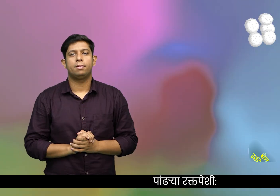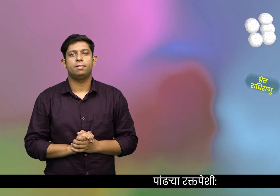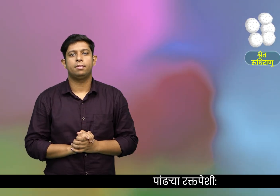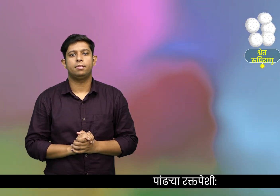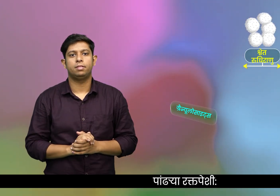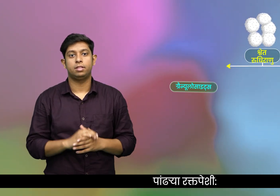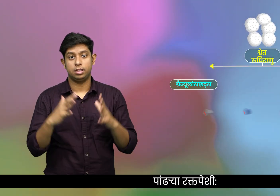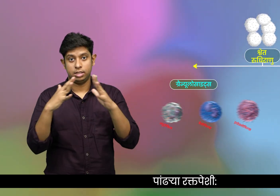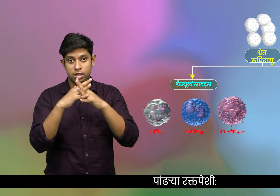पांढऱ्या रक्तपेशी